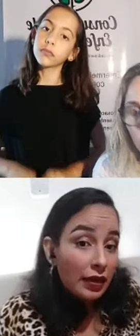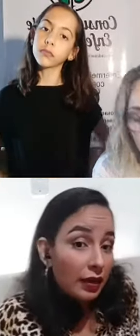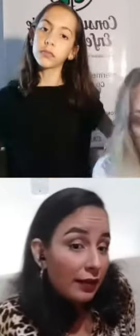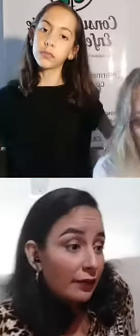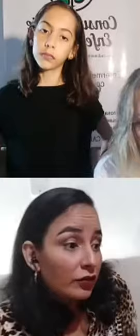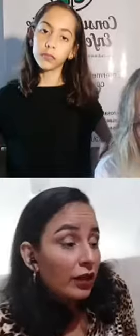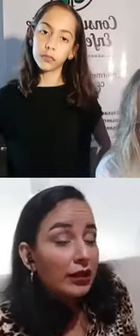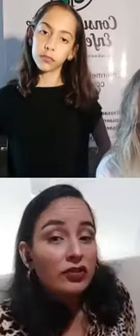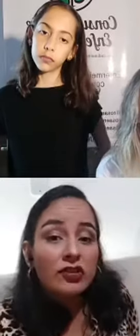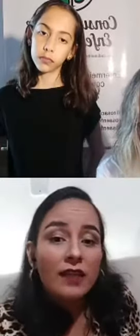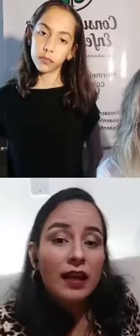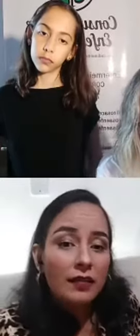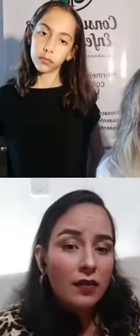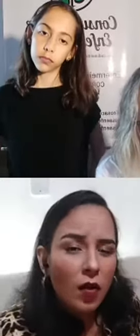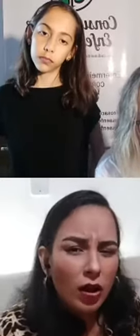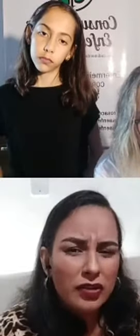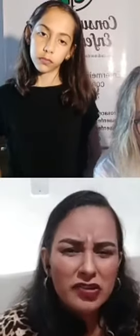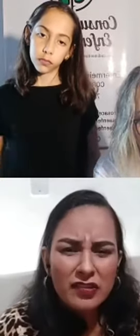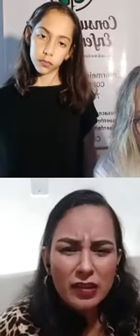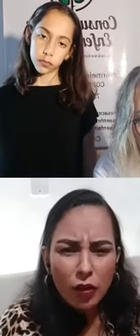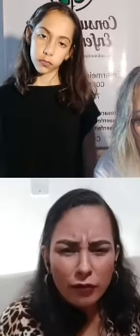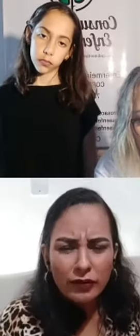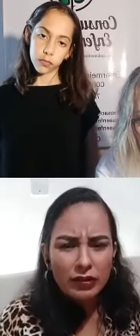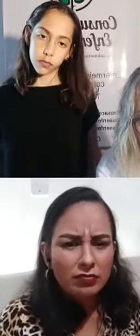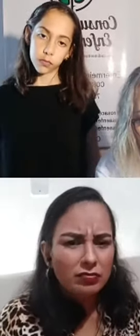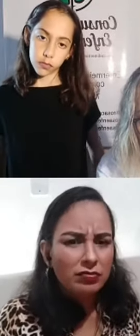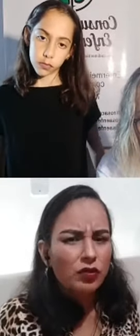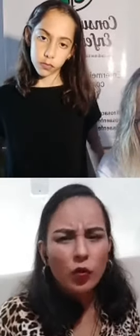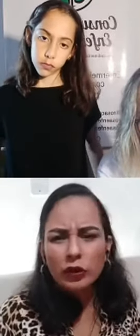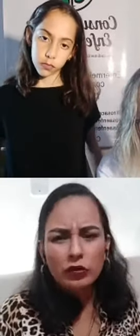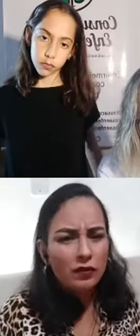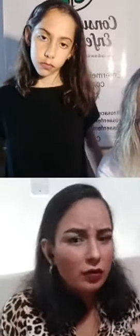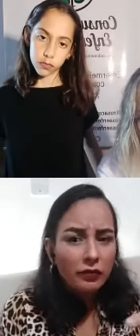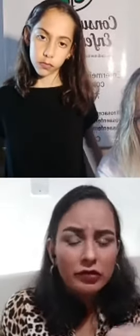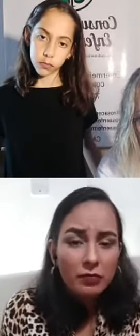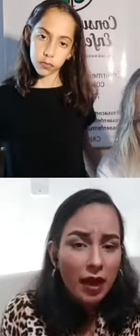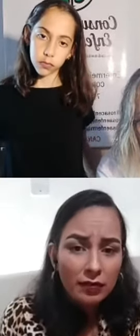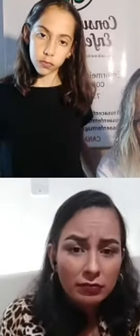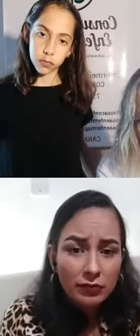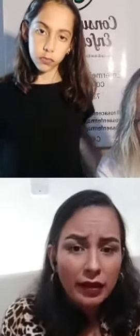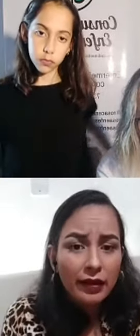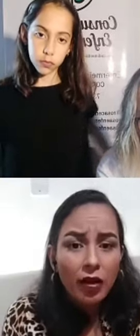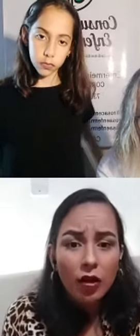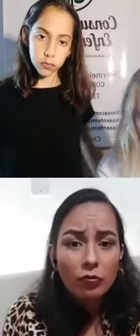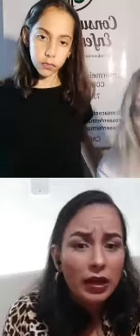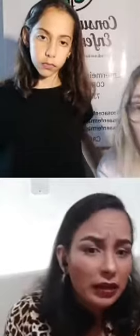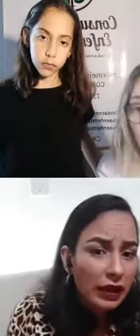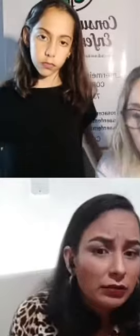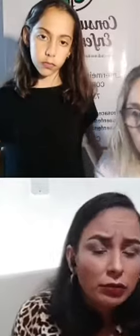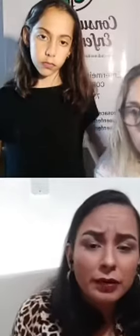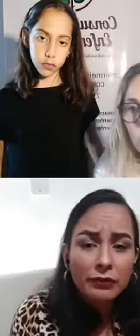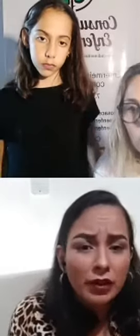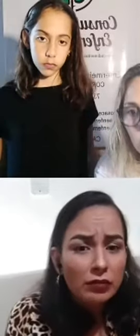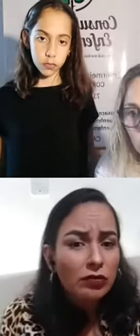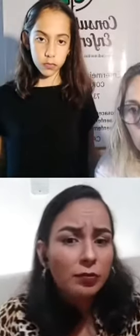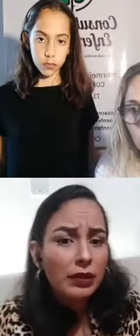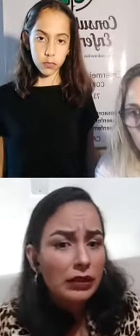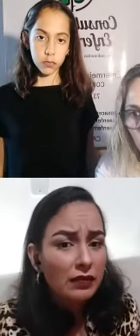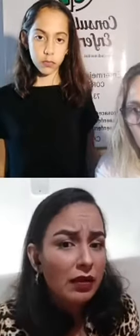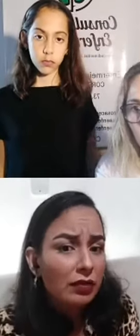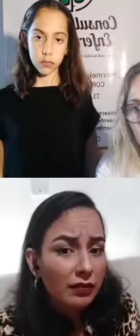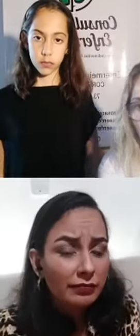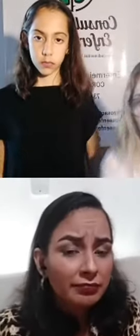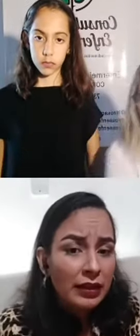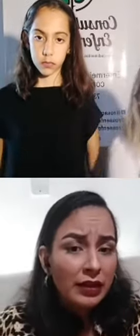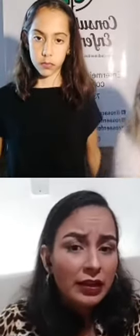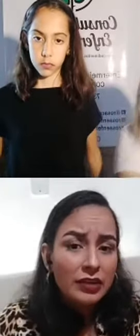E assim, Janaína, a gente sai da escola dia 19, 18 ou 19 de março, né? O decreto do prefeito suspendendo as